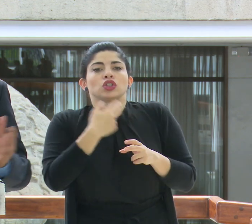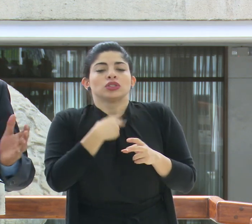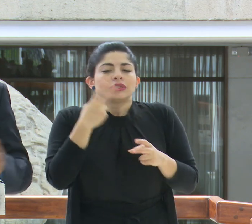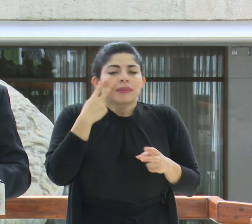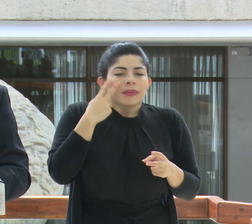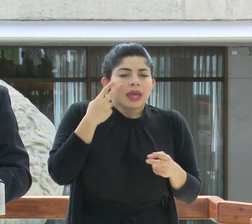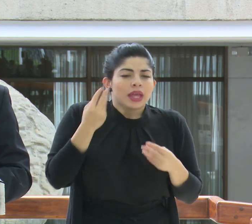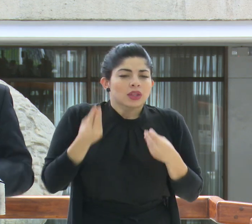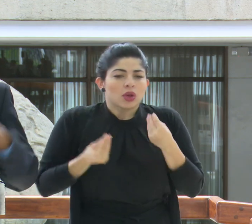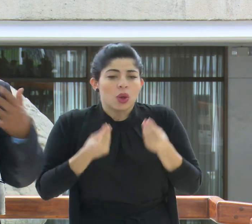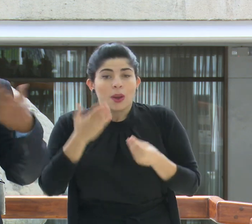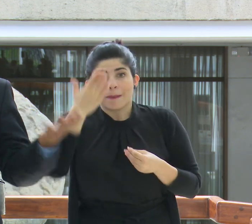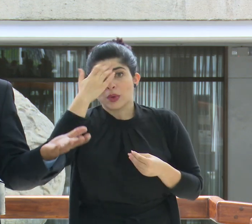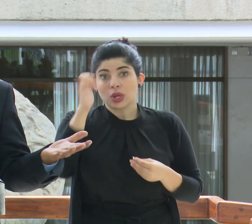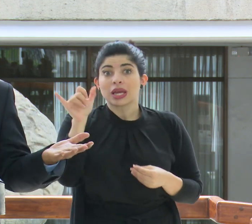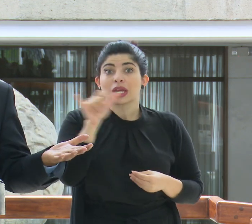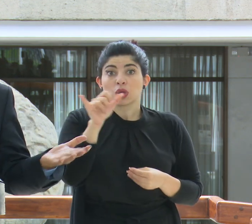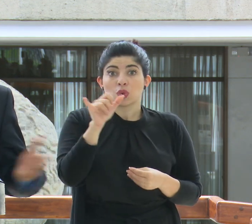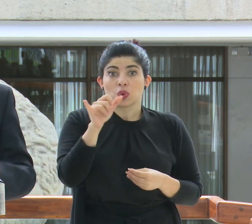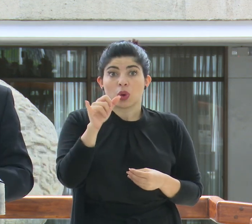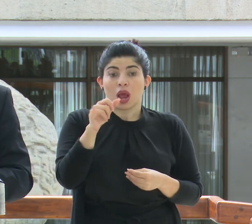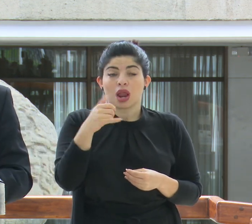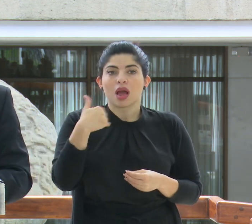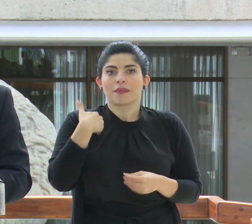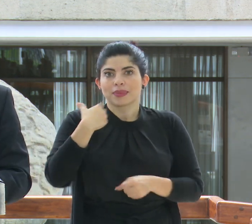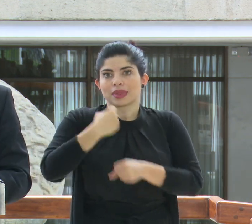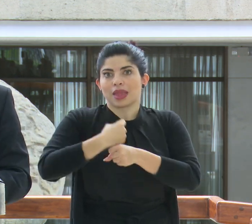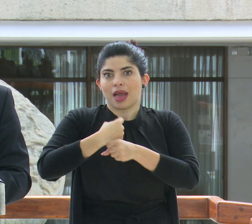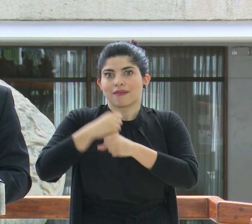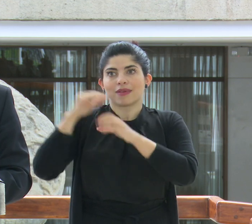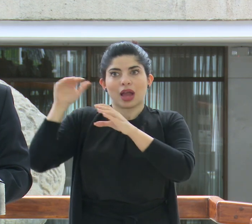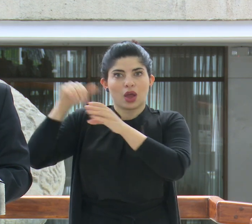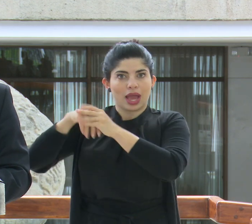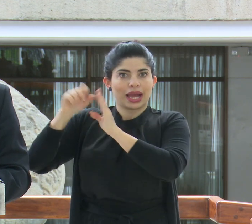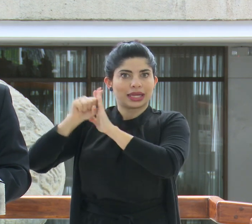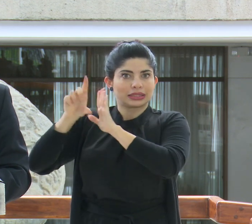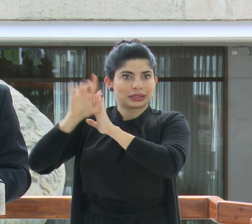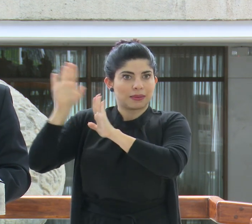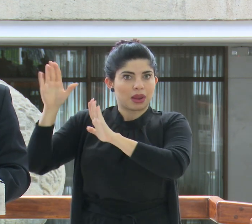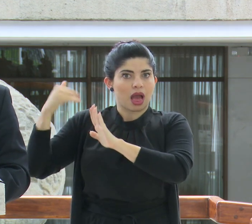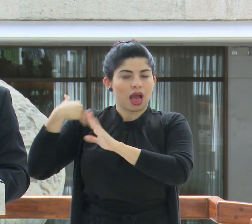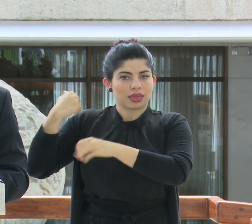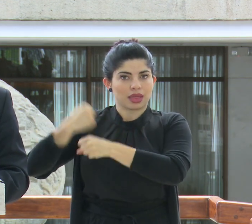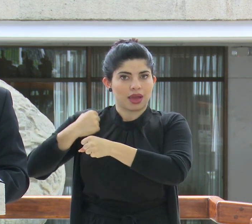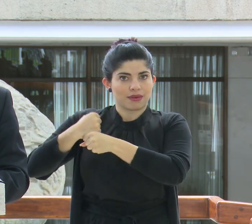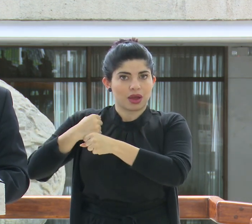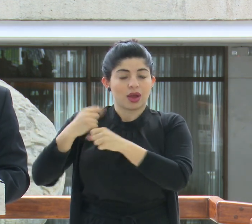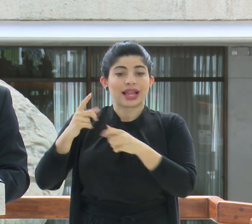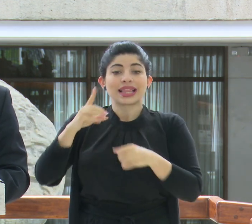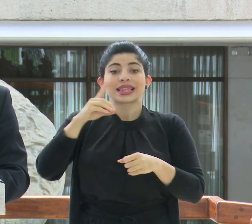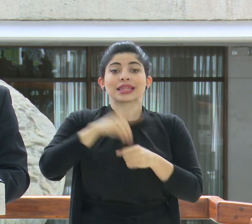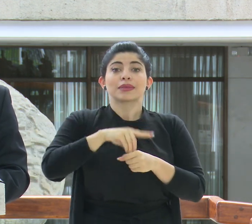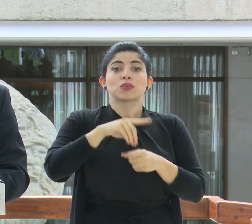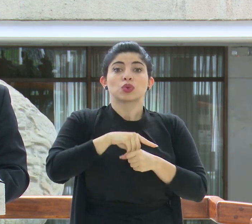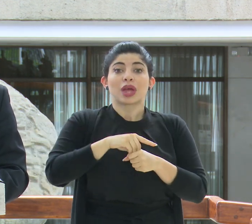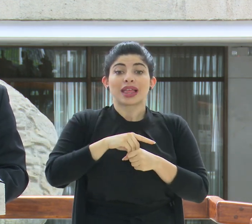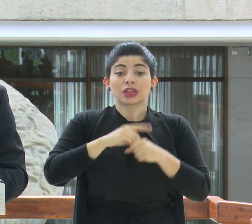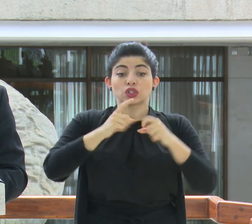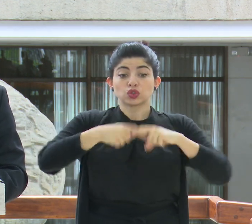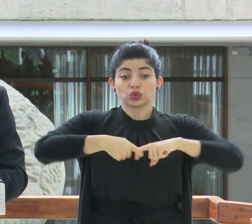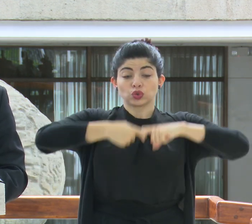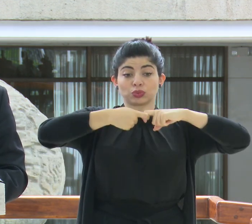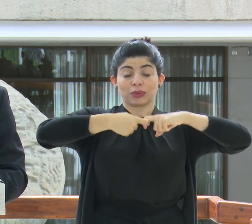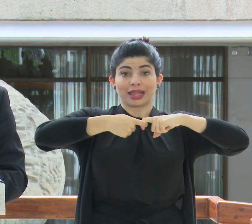que estamos viendo en el sentido de que igual va a haber trabajo en la Asamblea. El diputado que